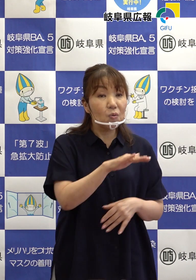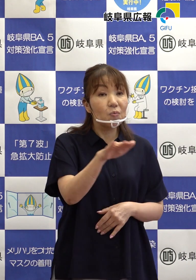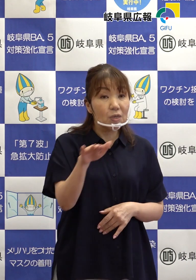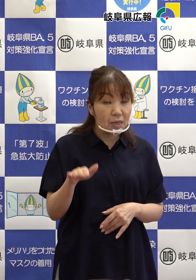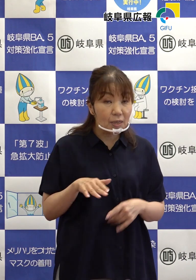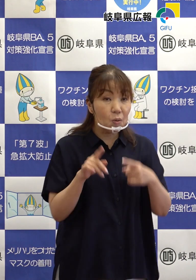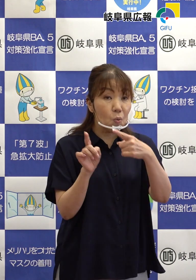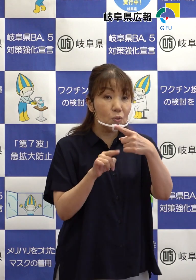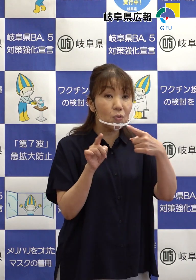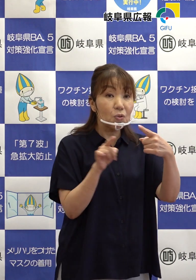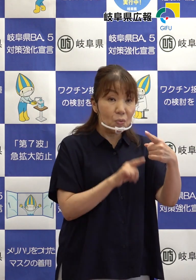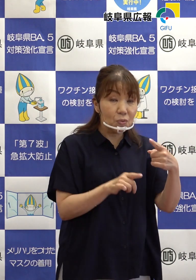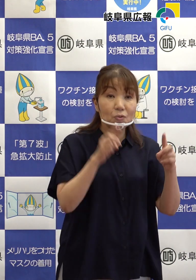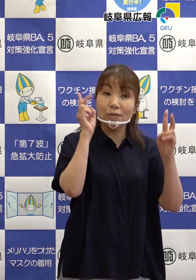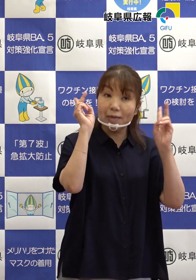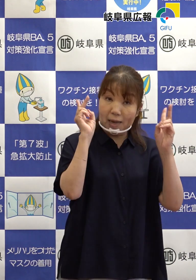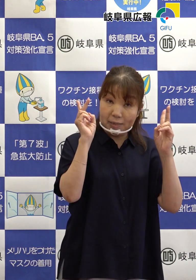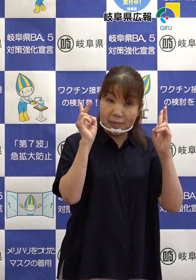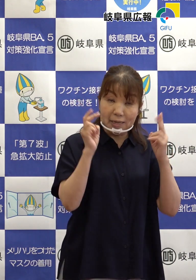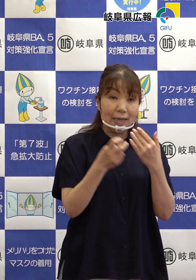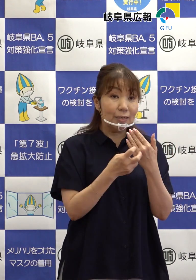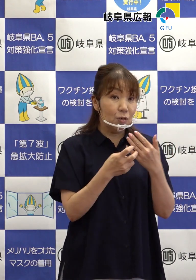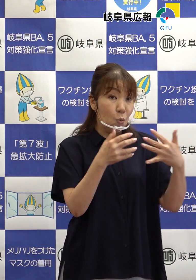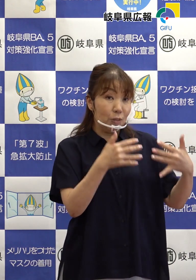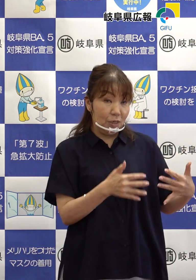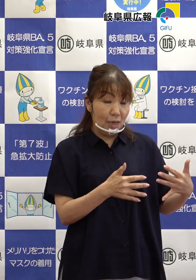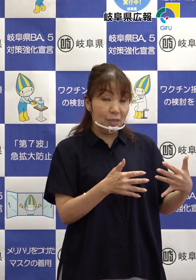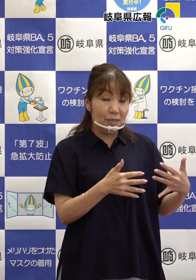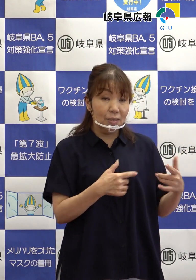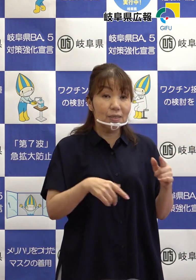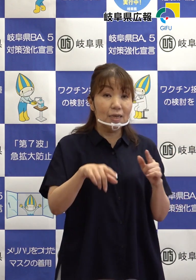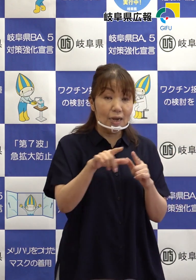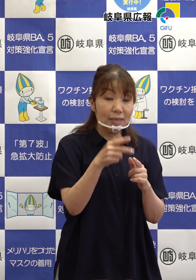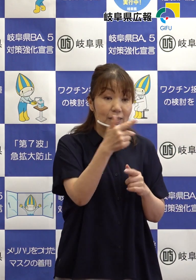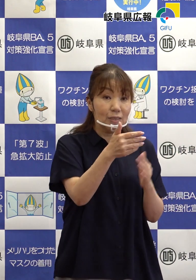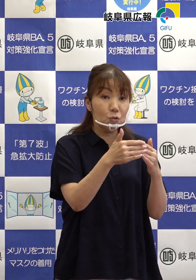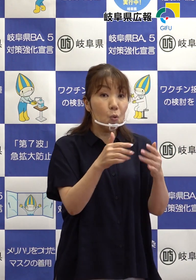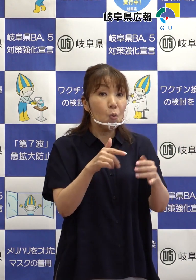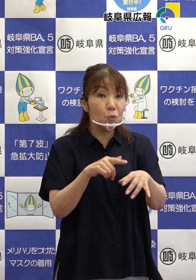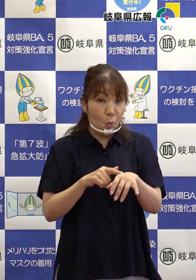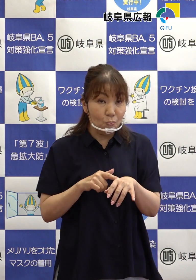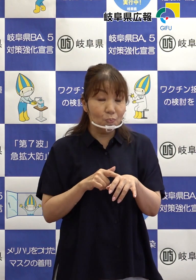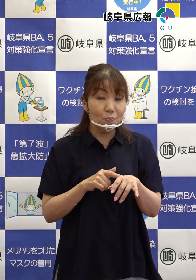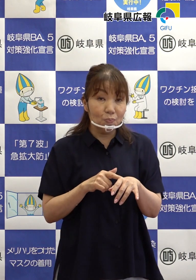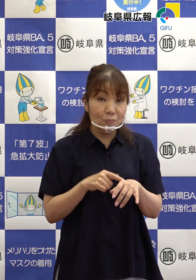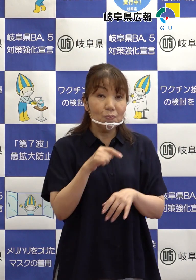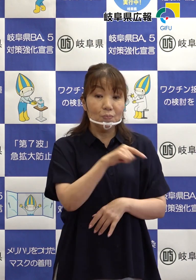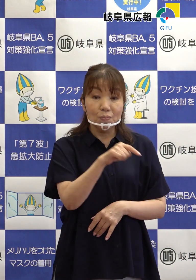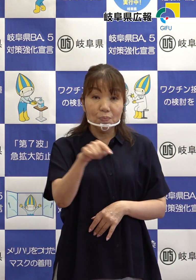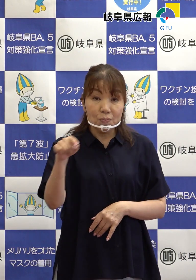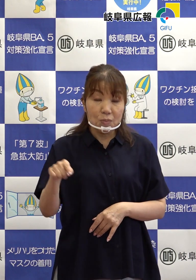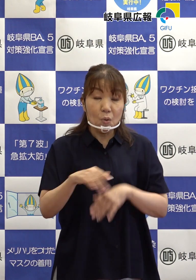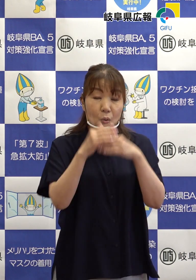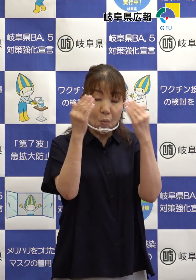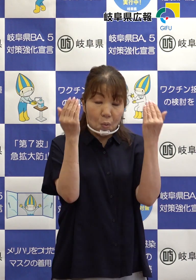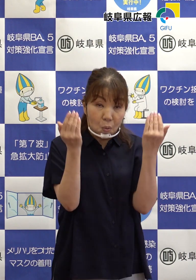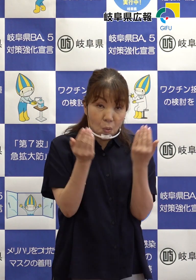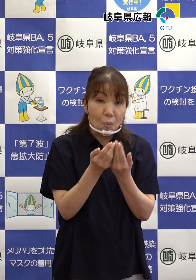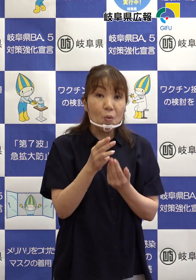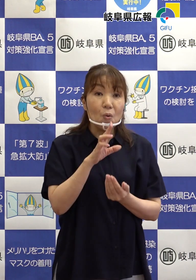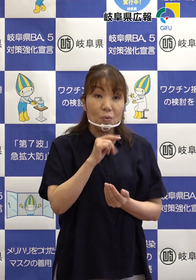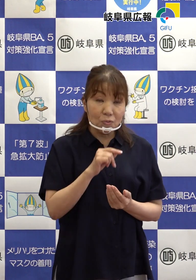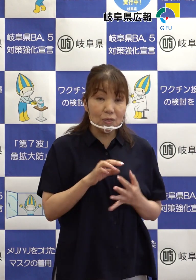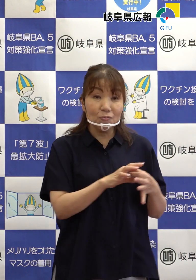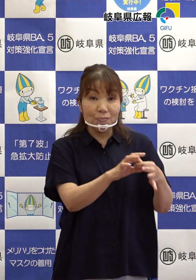おりをしておりそれぞれの事業者の方々医療機関さらにまた市町村とまあまあいわばオール岐阜で